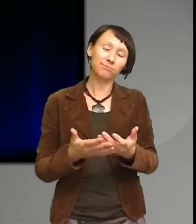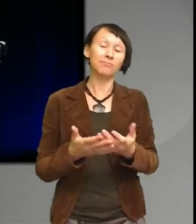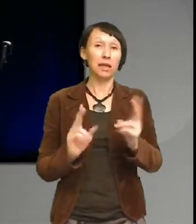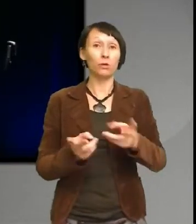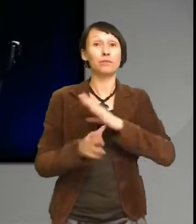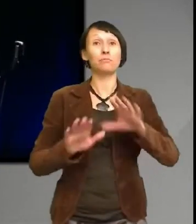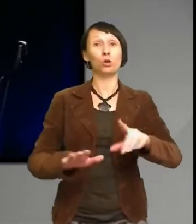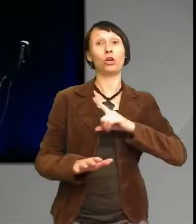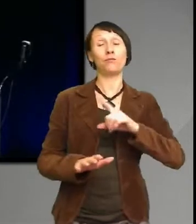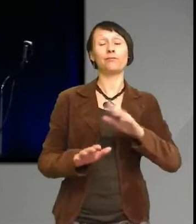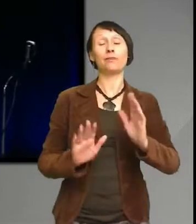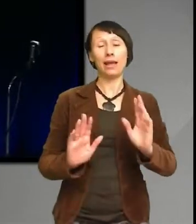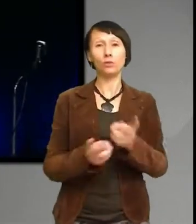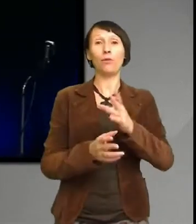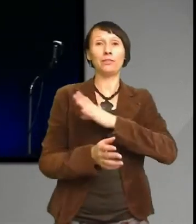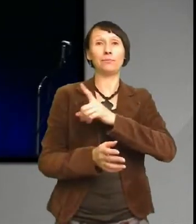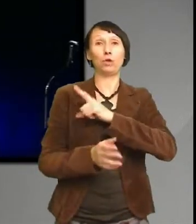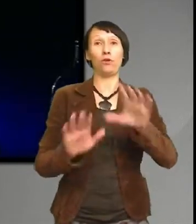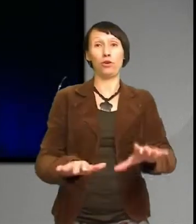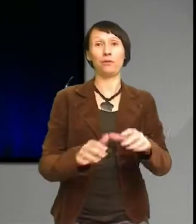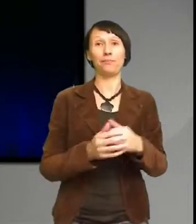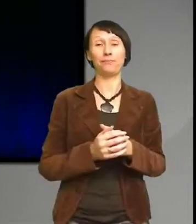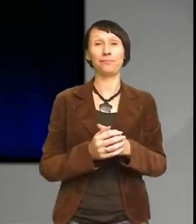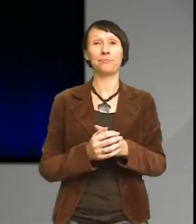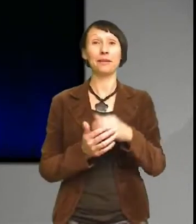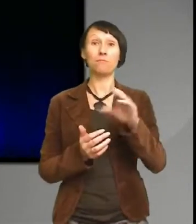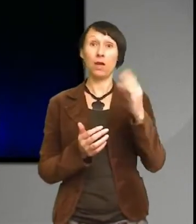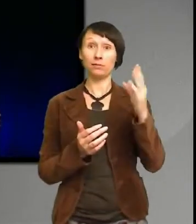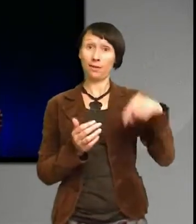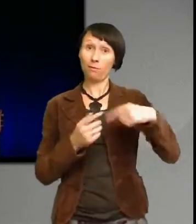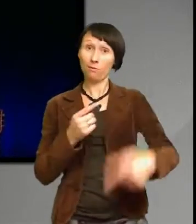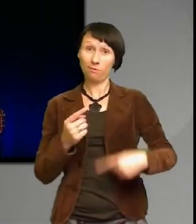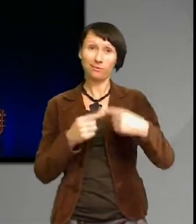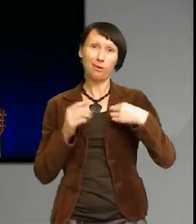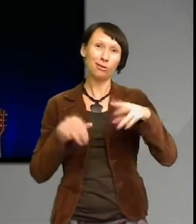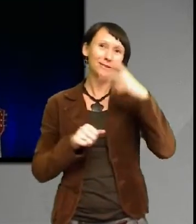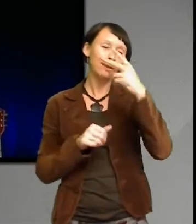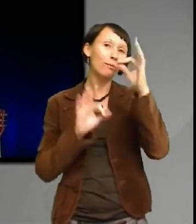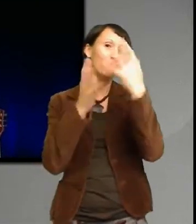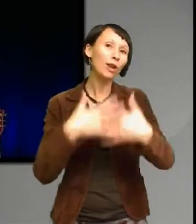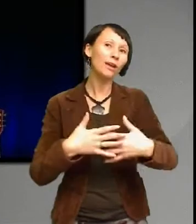kunde jag se hur det kan gå till när världens länder samlas i FN för att komma överens om hållbara